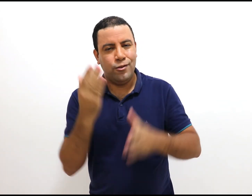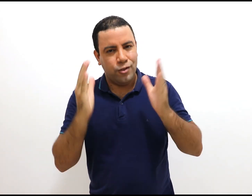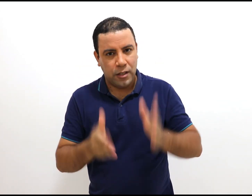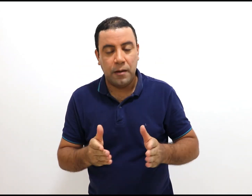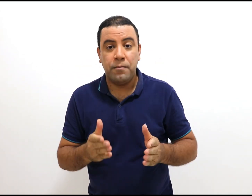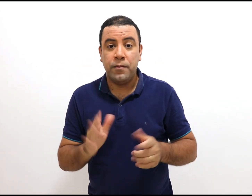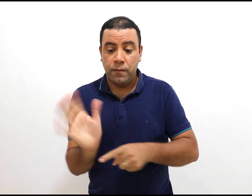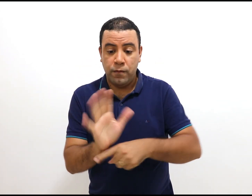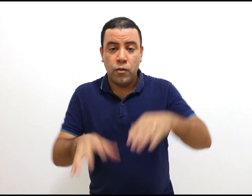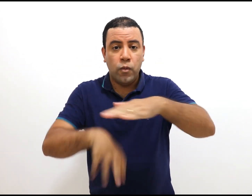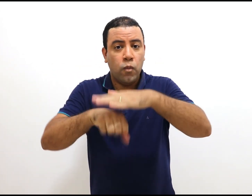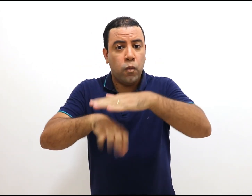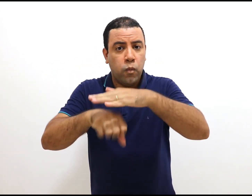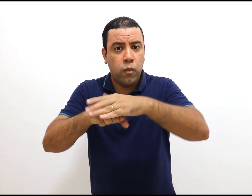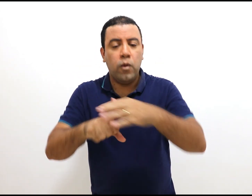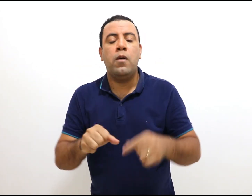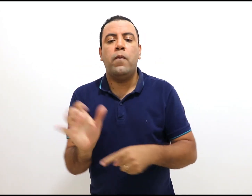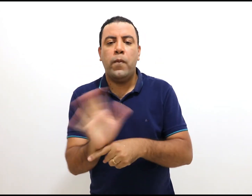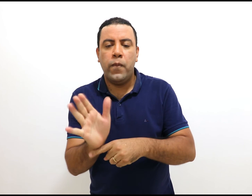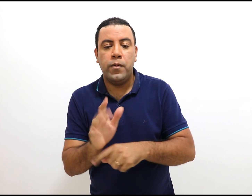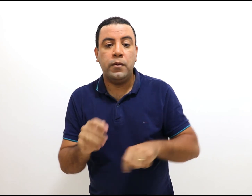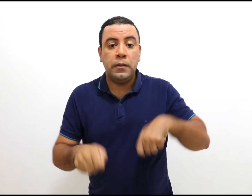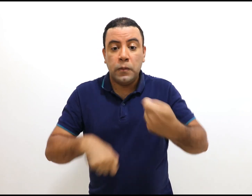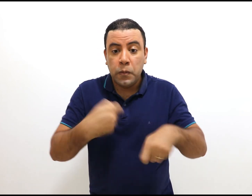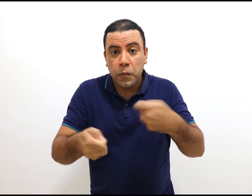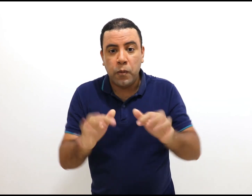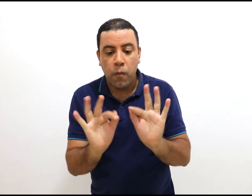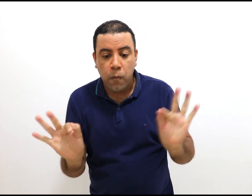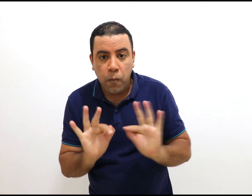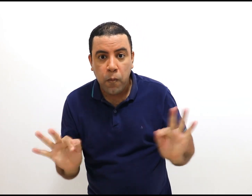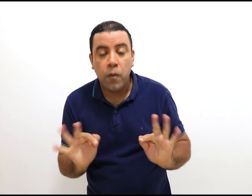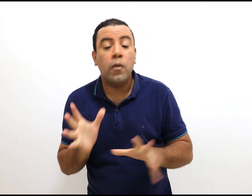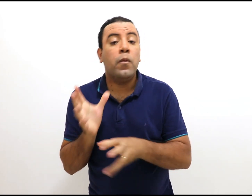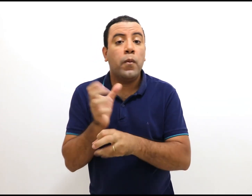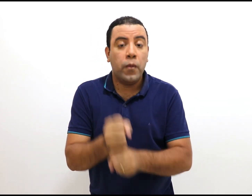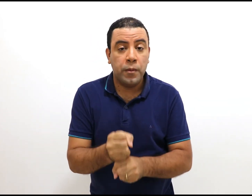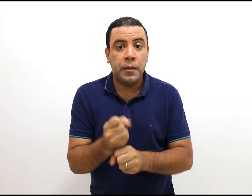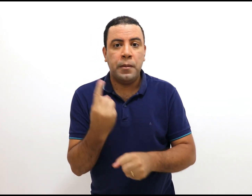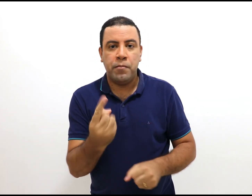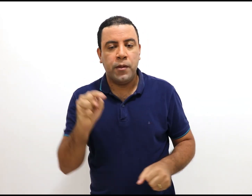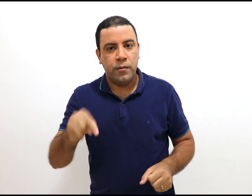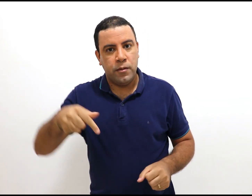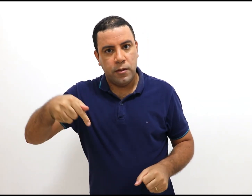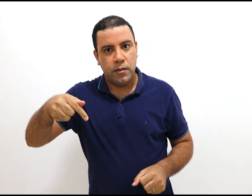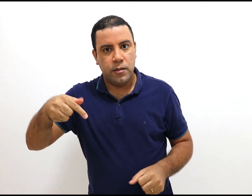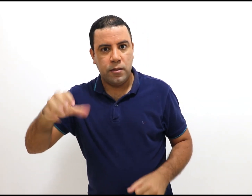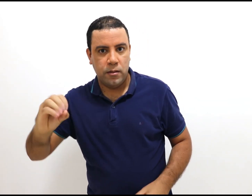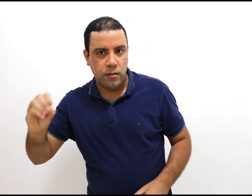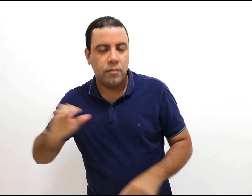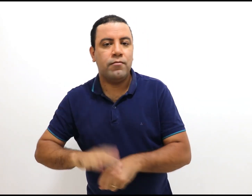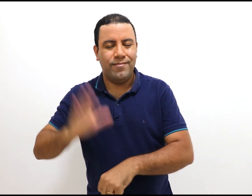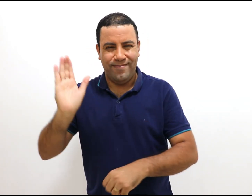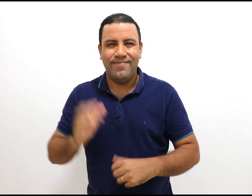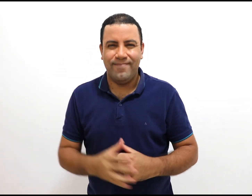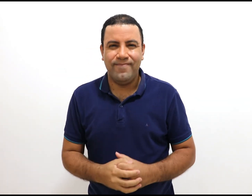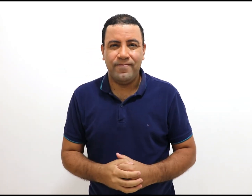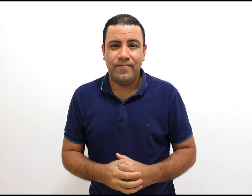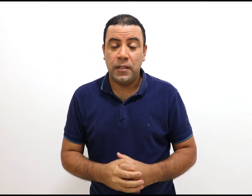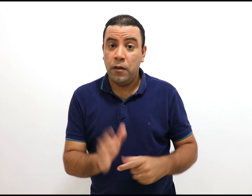frases e vocábulos, ultrapassando 1.700 vídeos. Além dos vídeos para acesso via